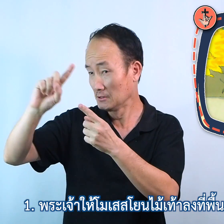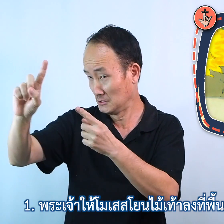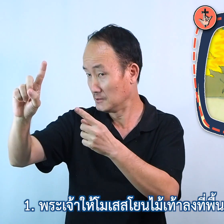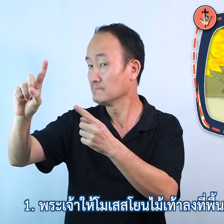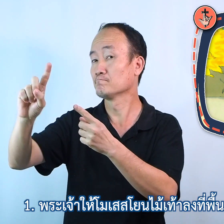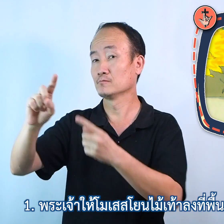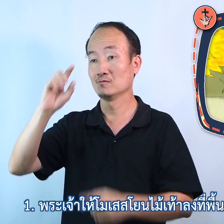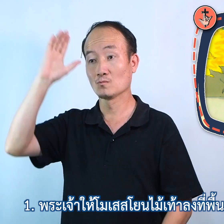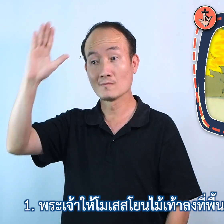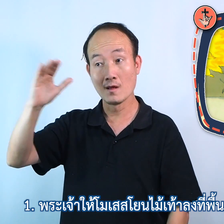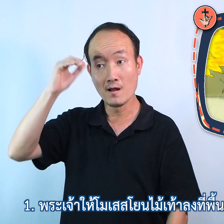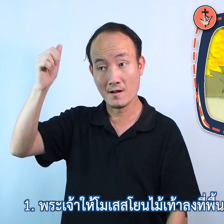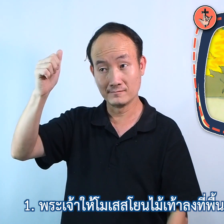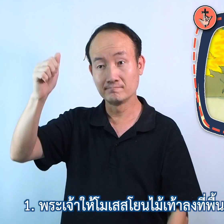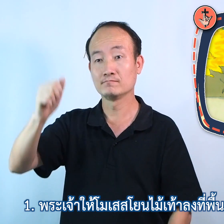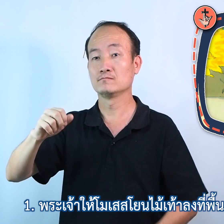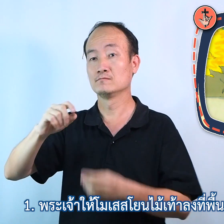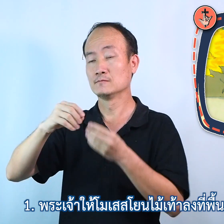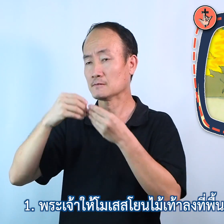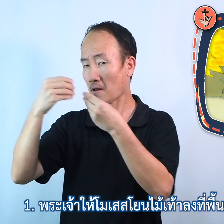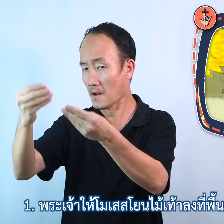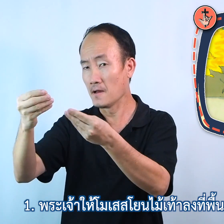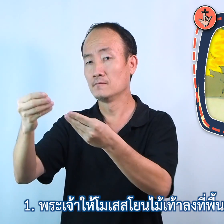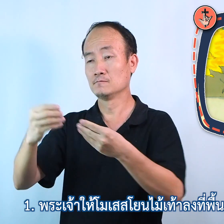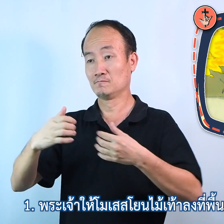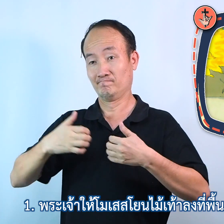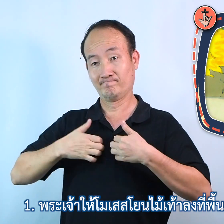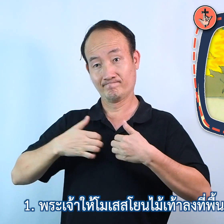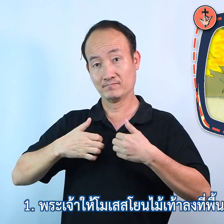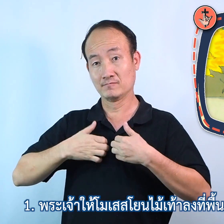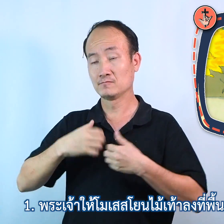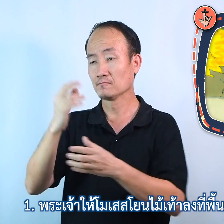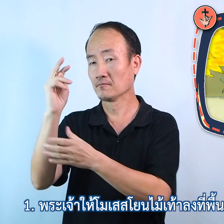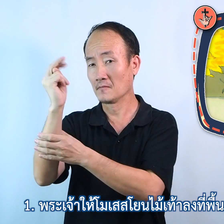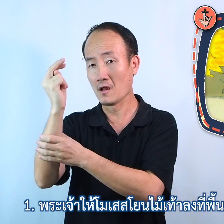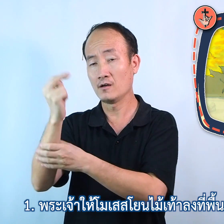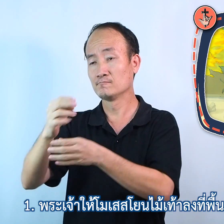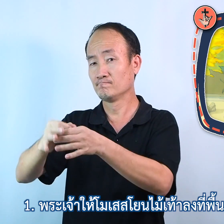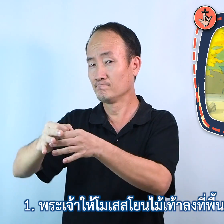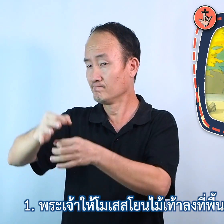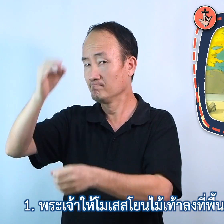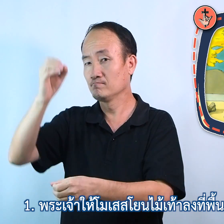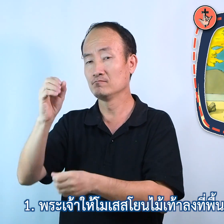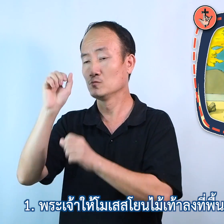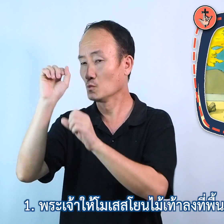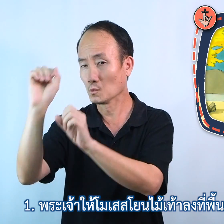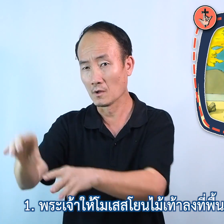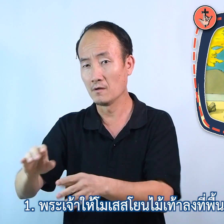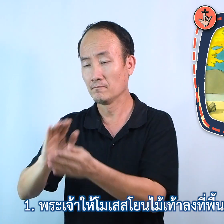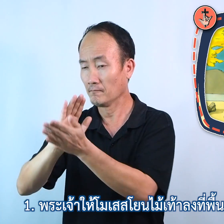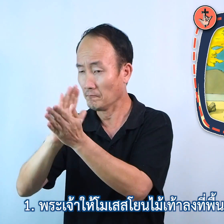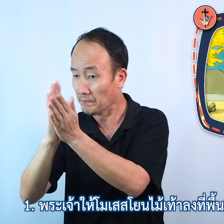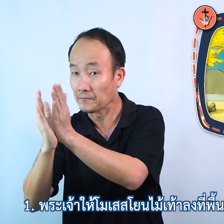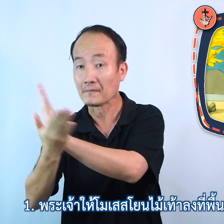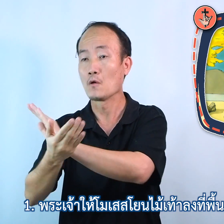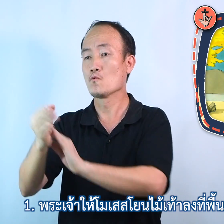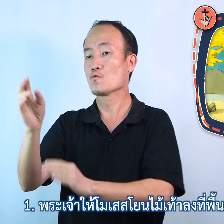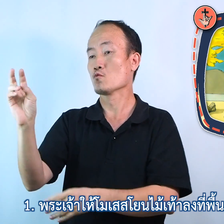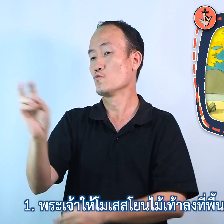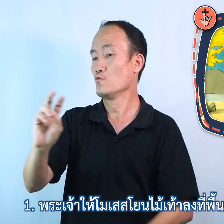นื่องพระเจ้าให้โมเสสโยนไม้เท้าลงที่ผืนไม้เท้าอันนั้นก็กลายเป็น